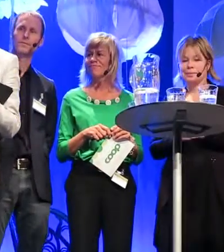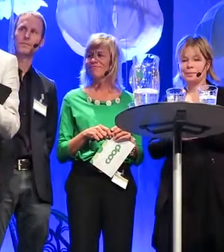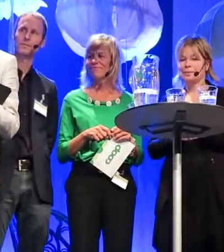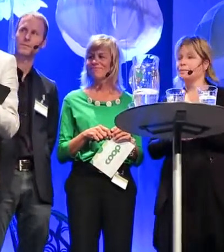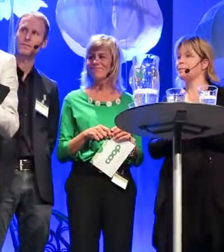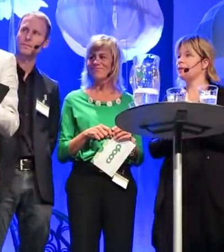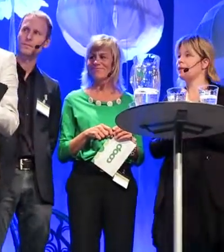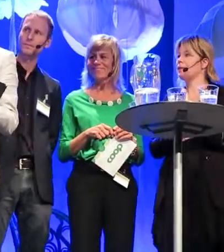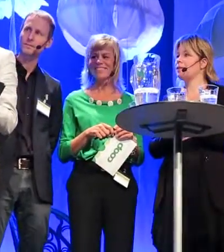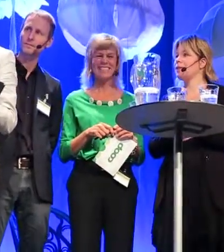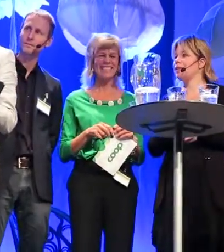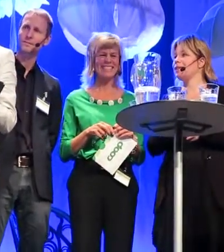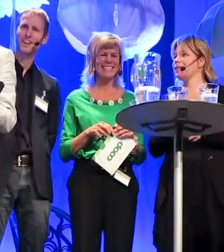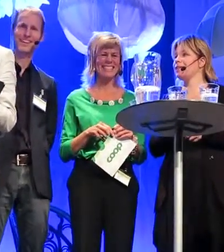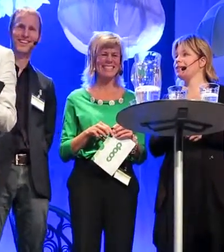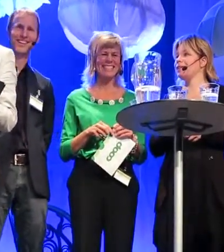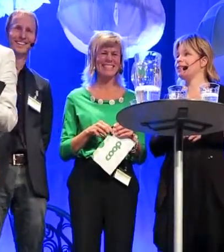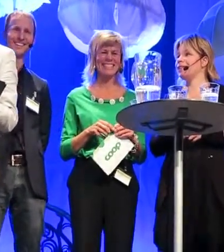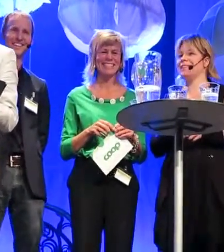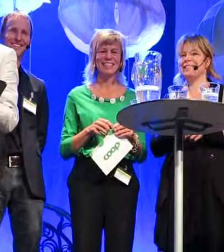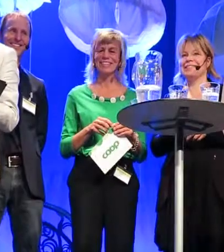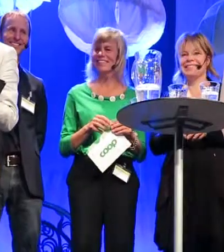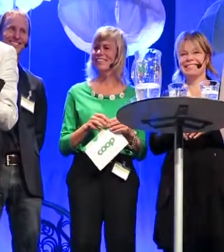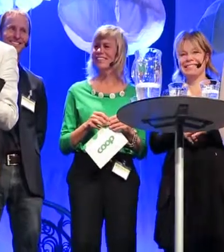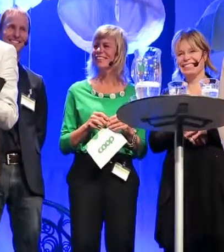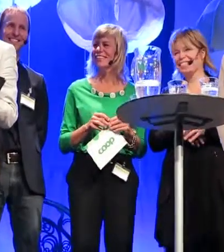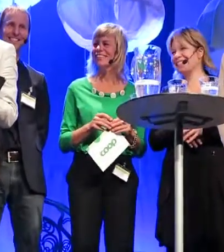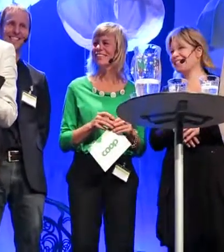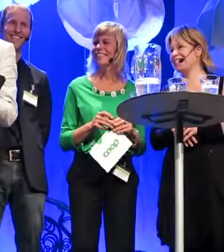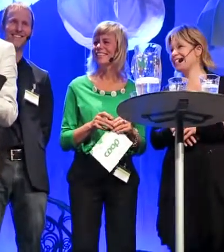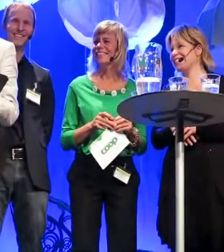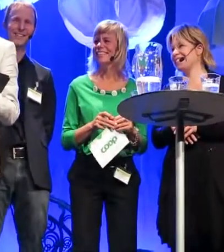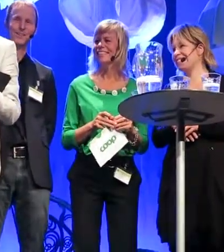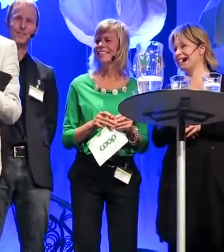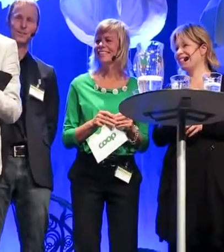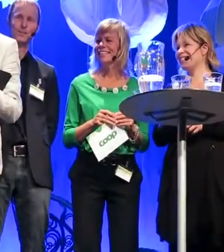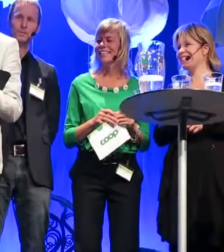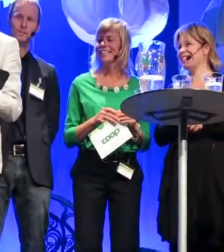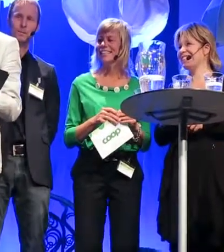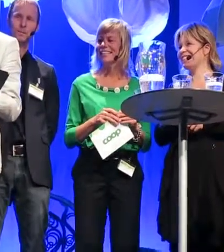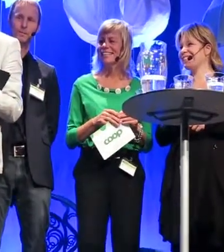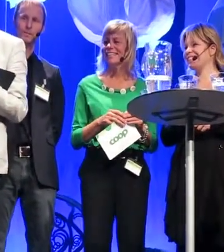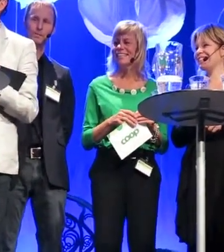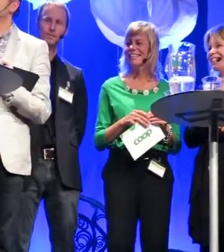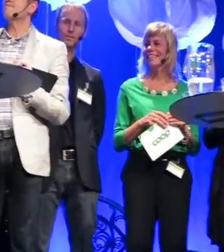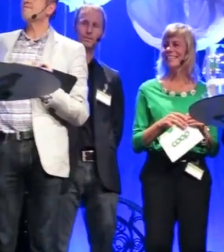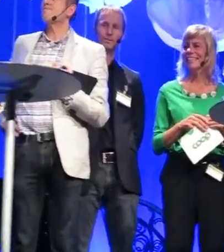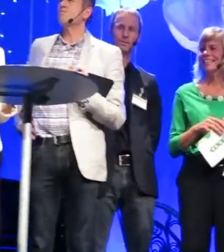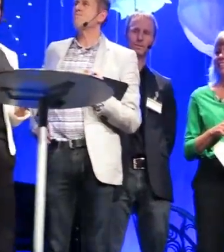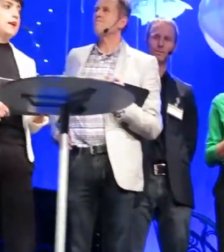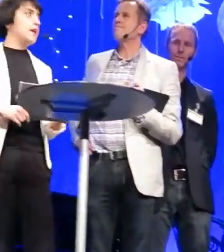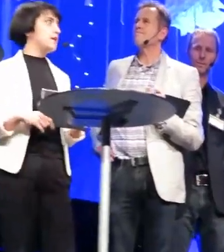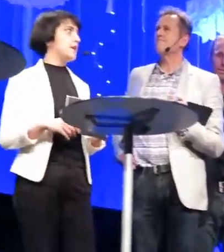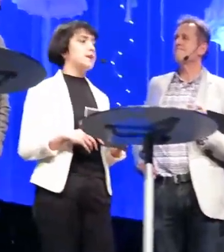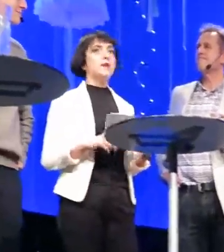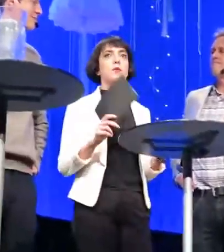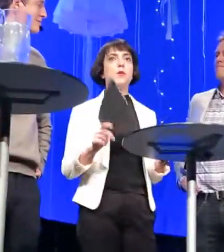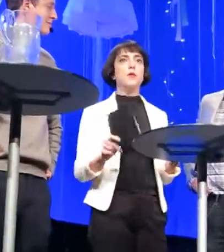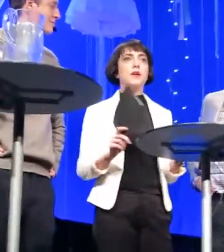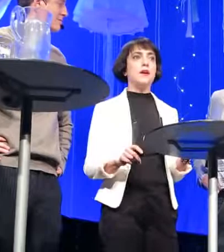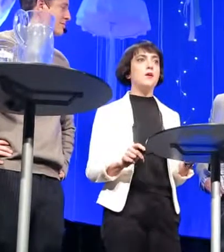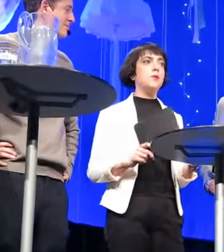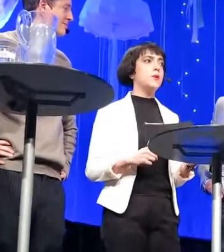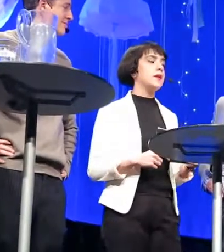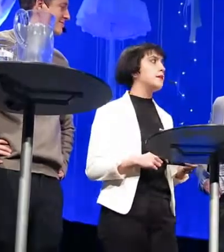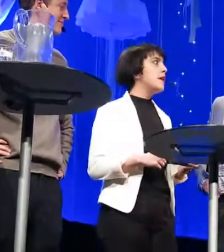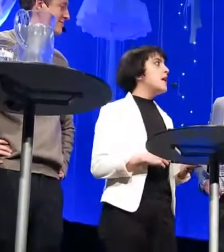ha en inbjudan. Ni måste trycka på. Ni måste sätta en tydlig målsättning. Och sluta prokrastinera helt enkelt. Det går